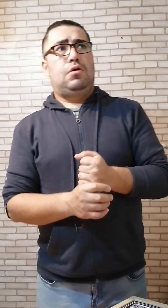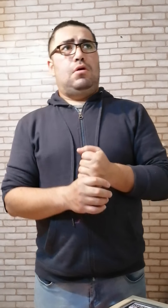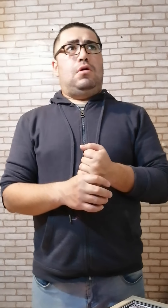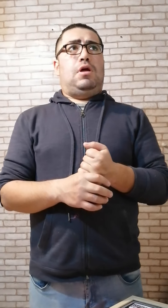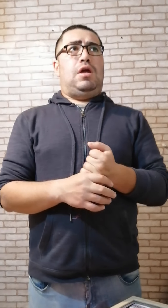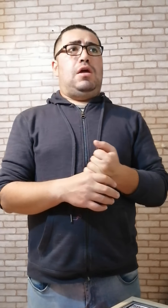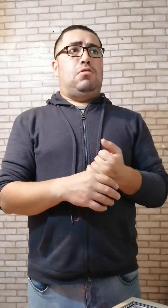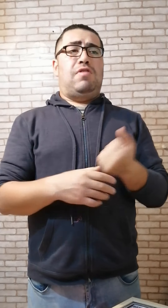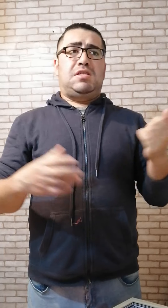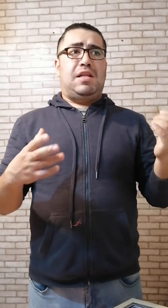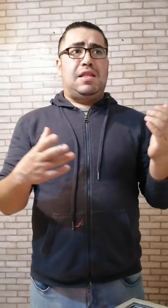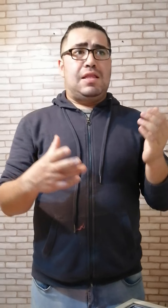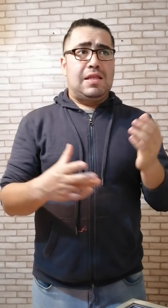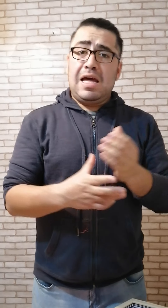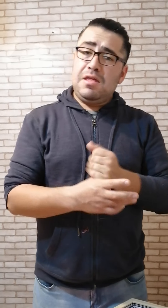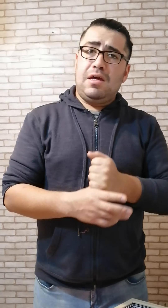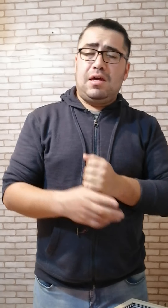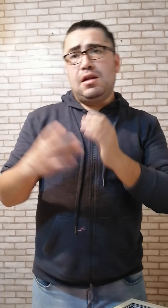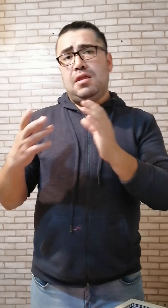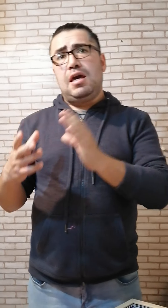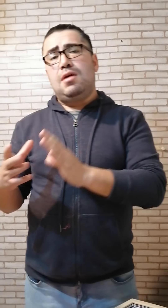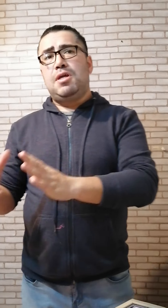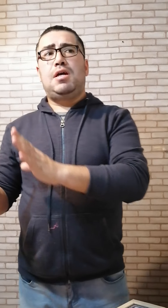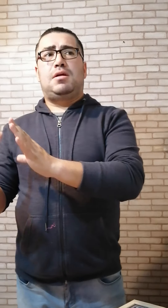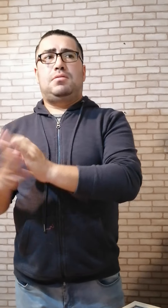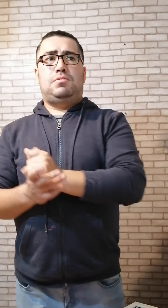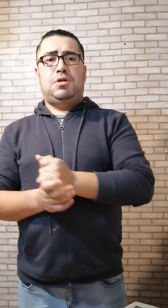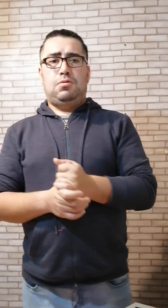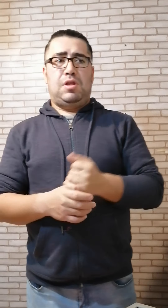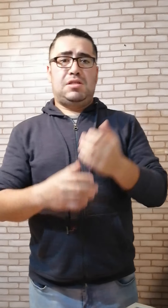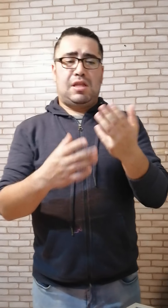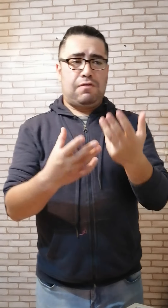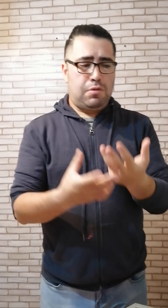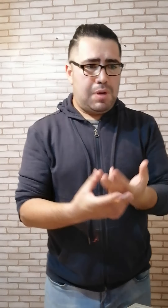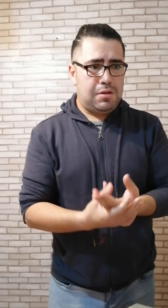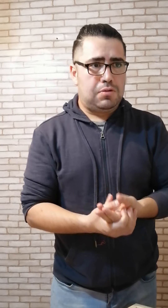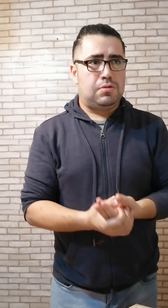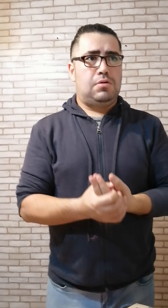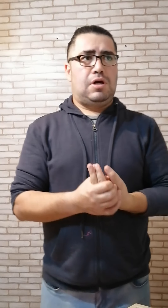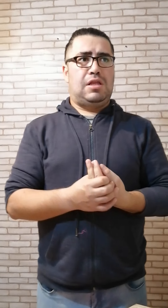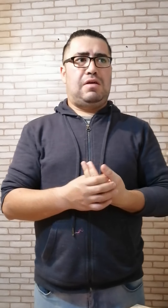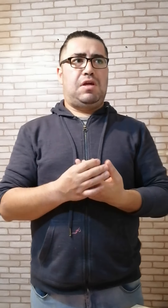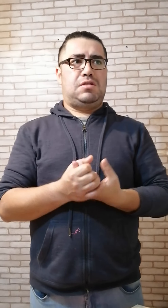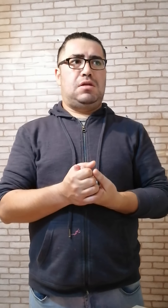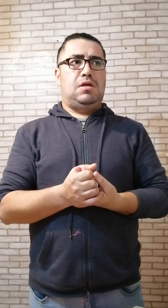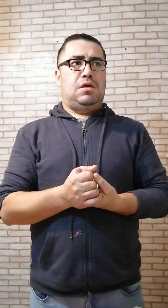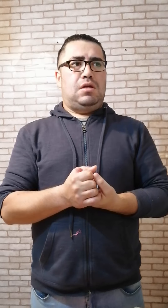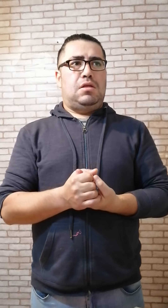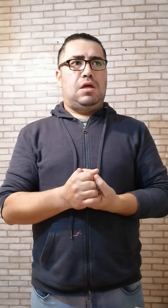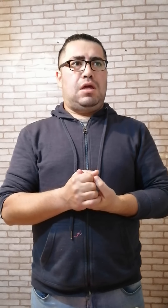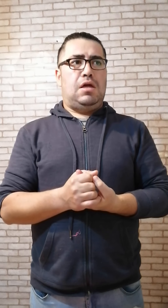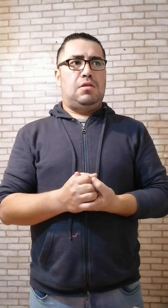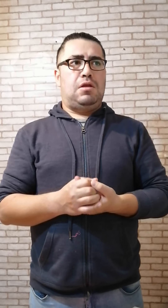no va a ser nadie el día de mañana cierto usted se está formando a través de